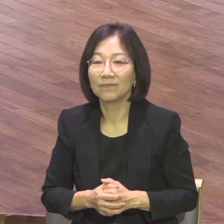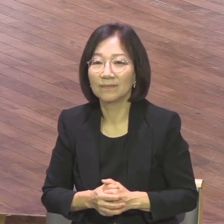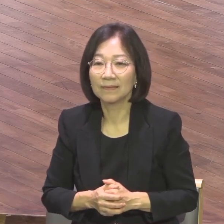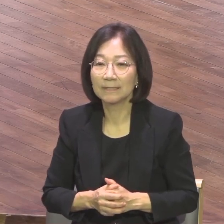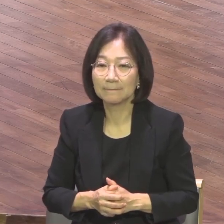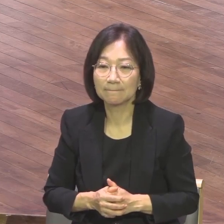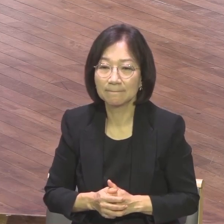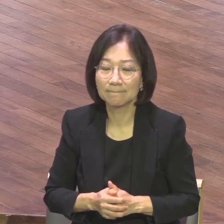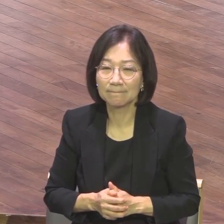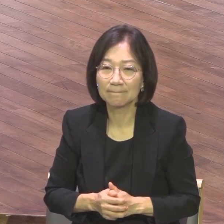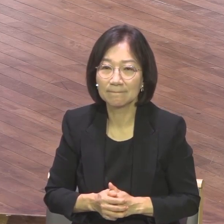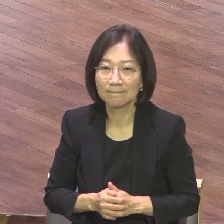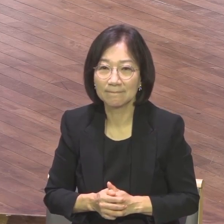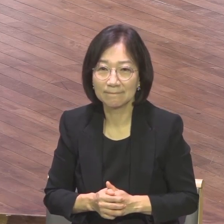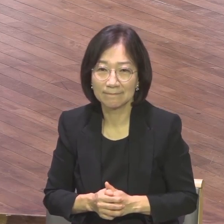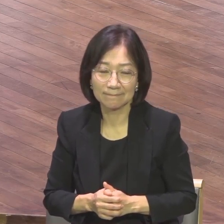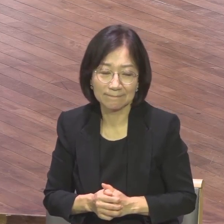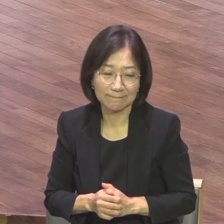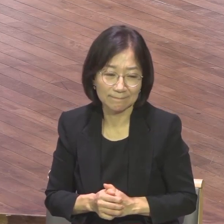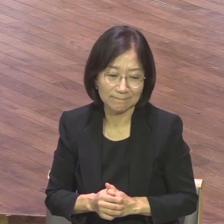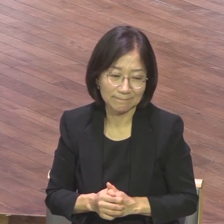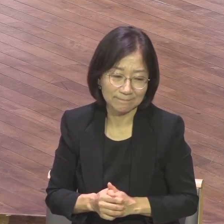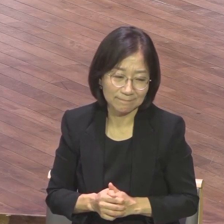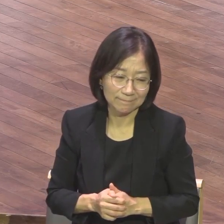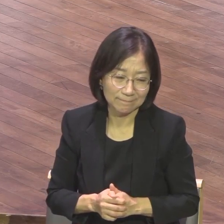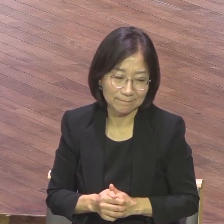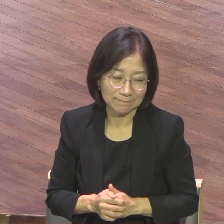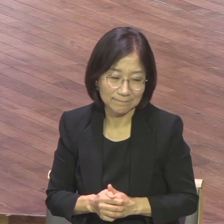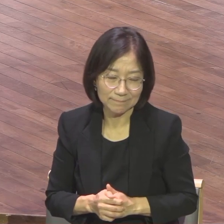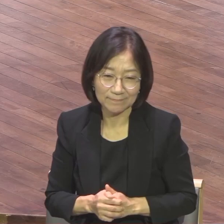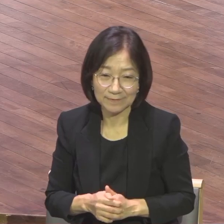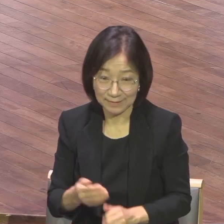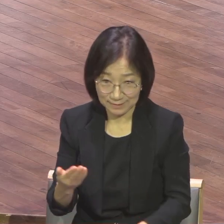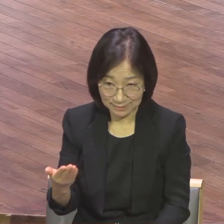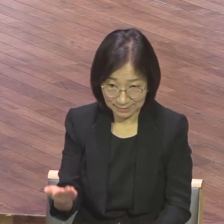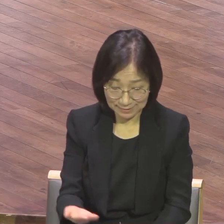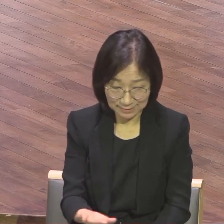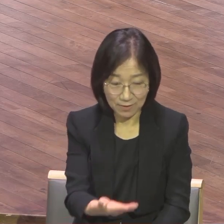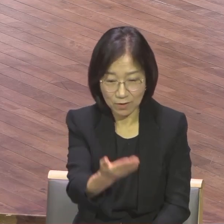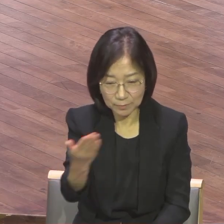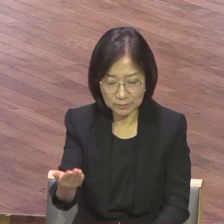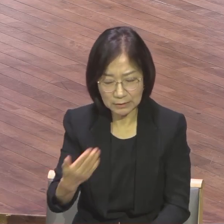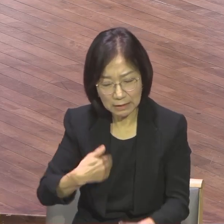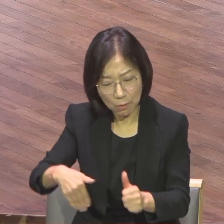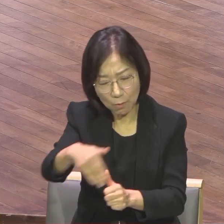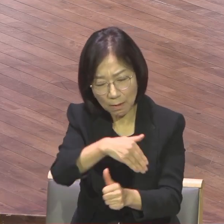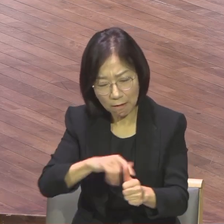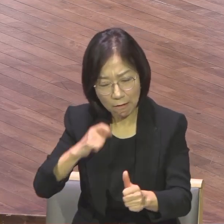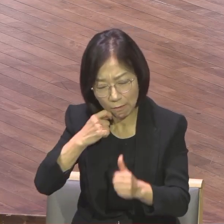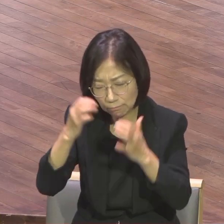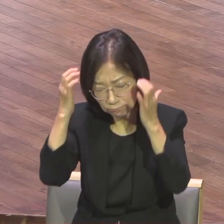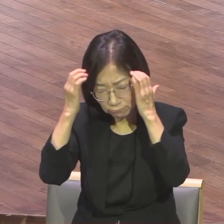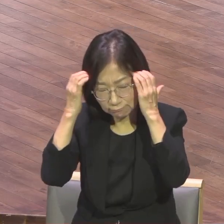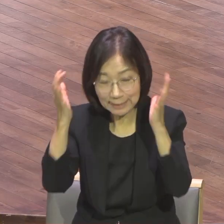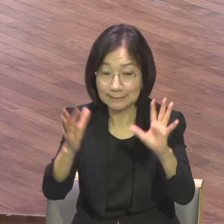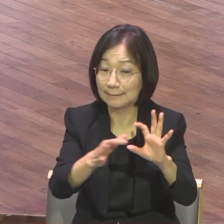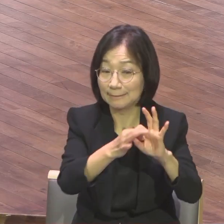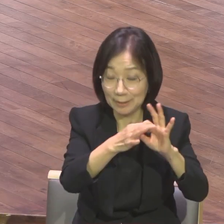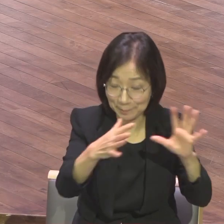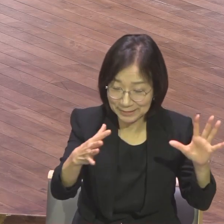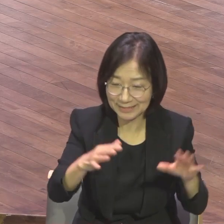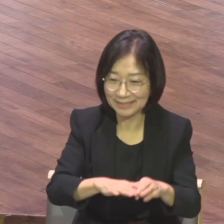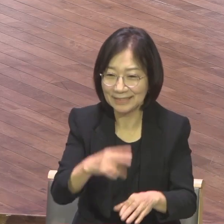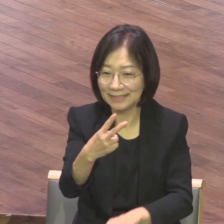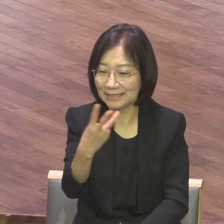우리가 더더욱 생명을 환상시키는 미션을 감당해야 됩니다. 영계 모든 성도들 어떤 환경 속에서도 237 선교 현장에